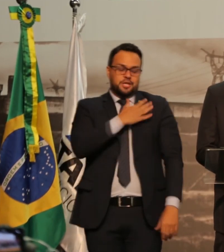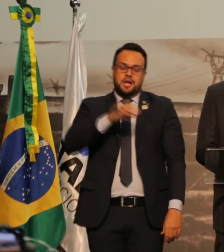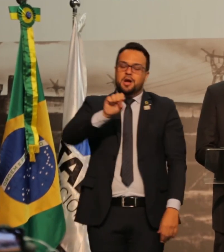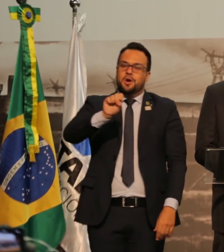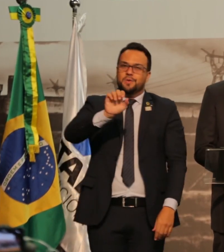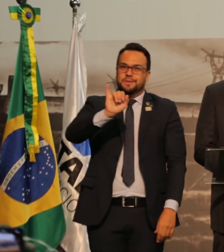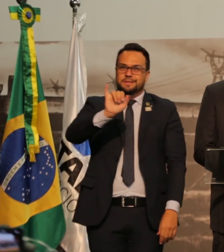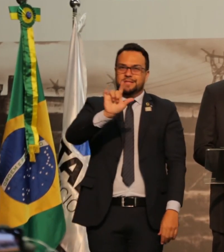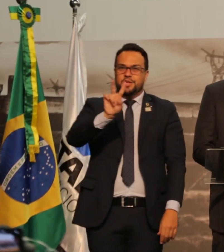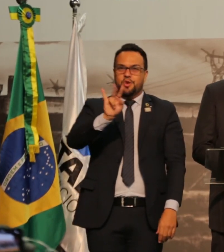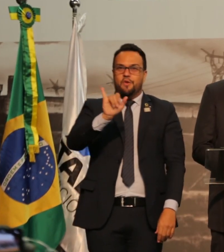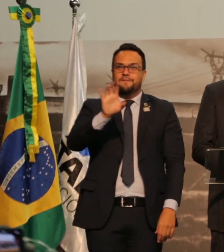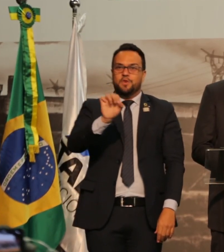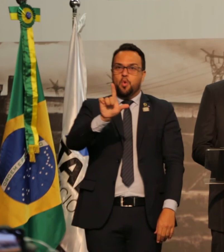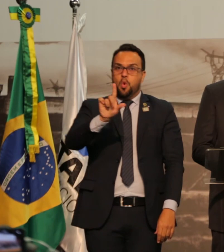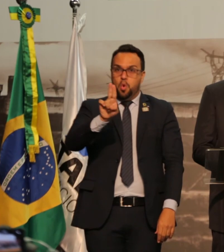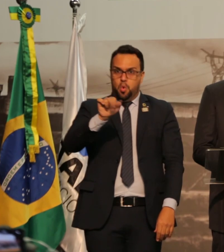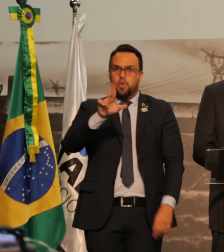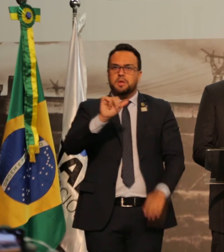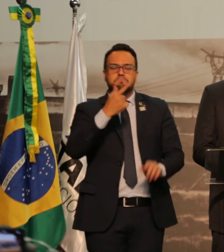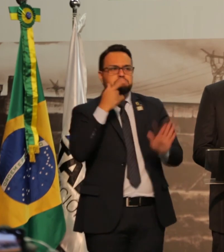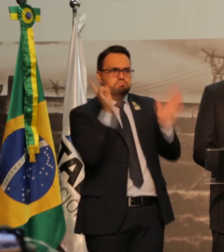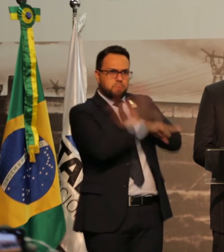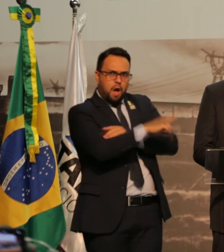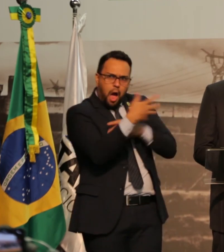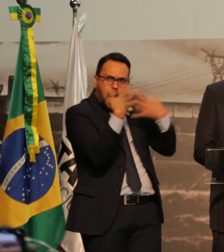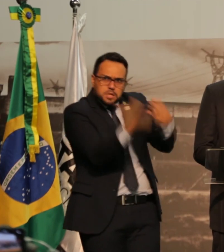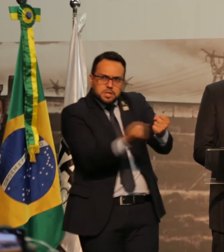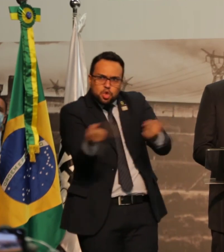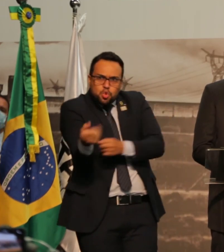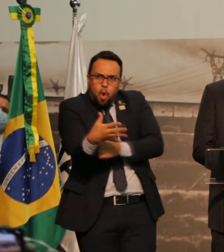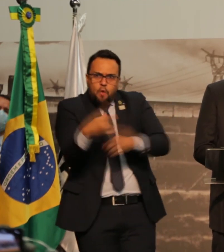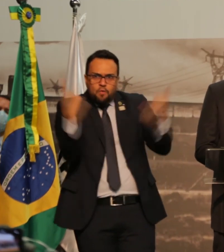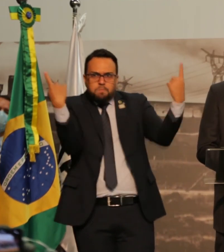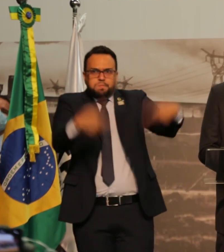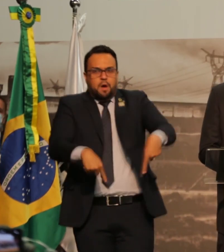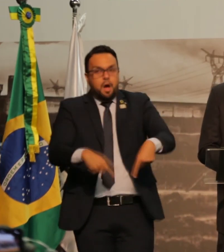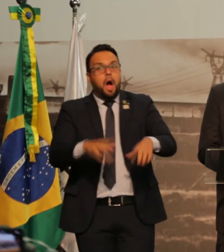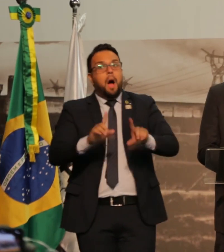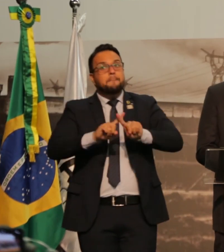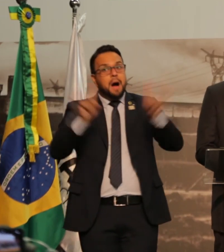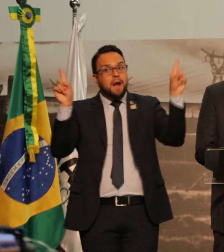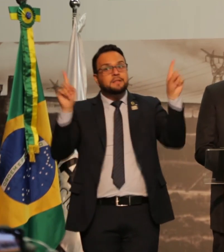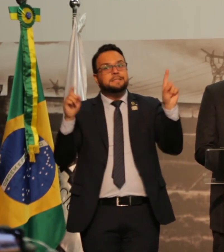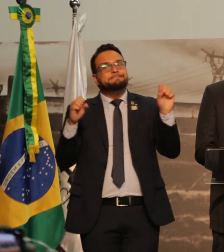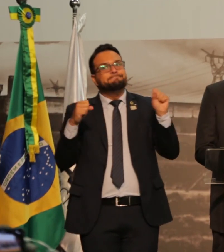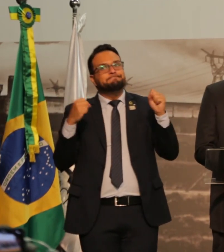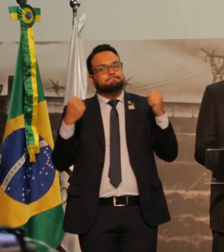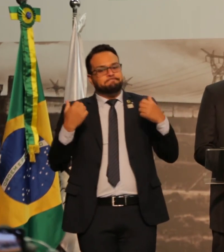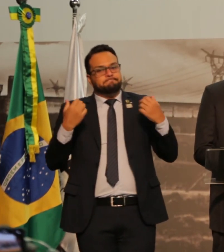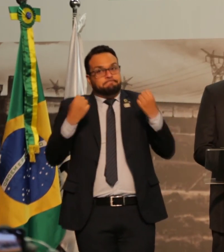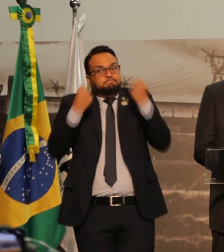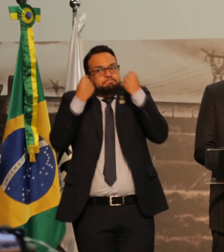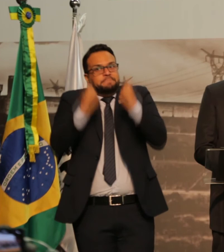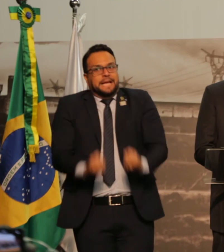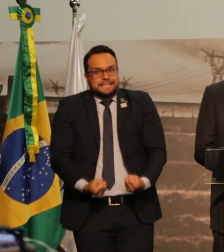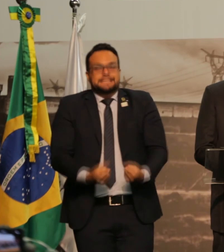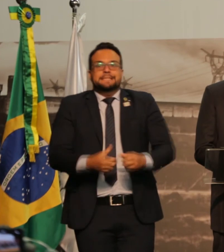e falei se ele aceitava um novo desafio. E falei, a barra é pesada. Você vai